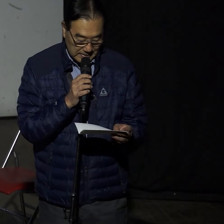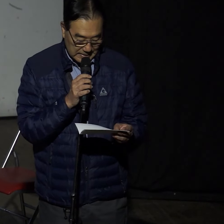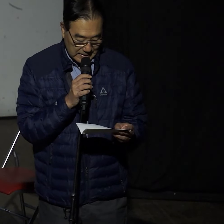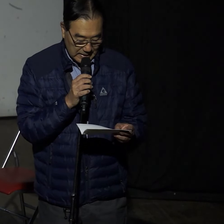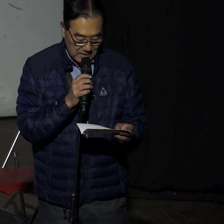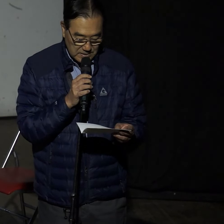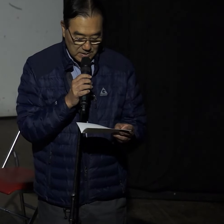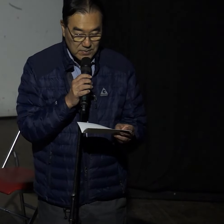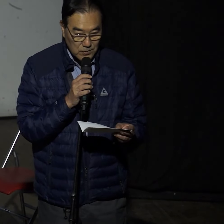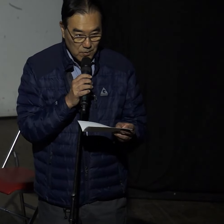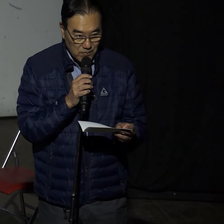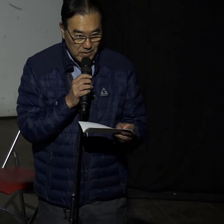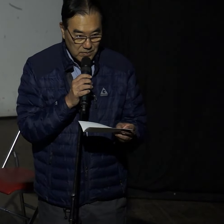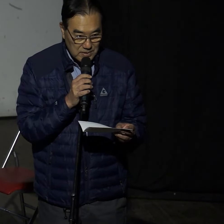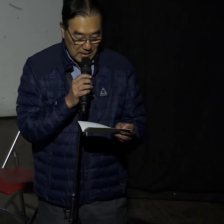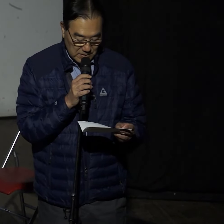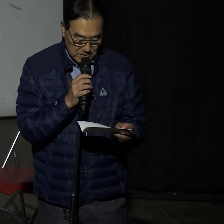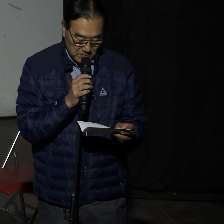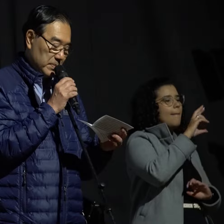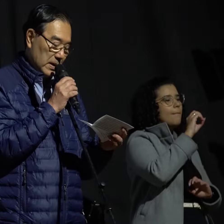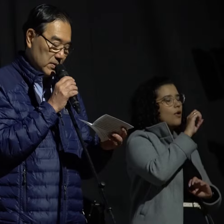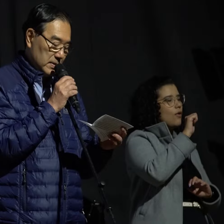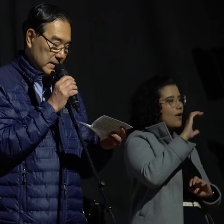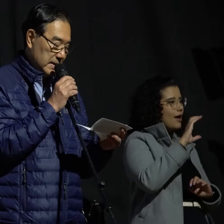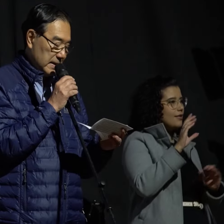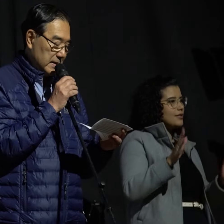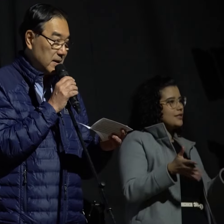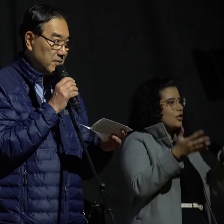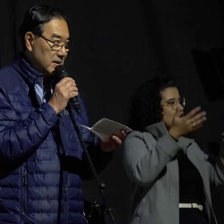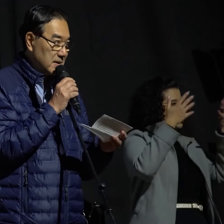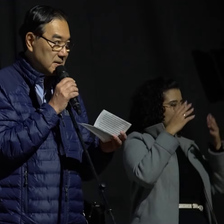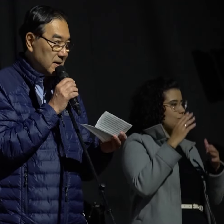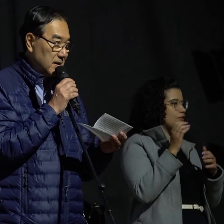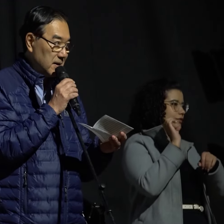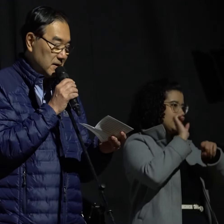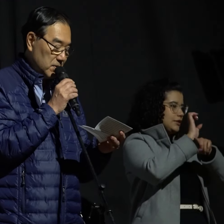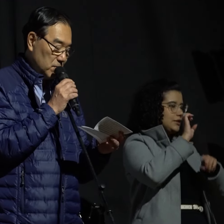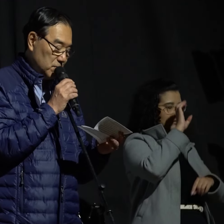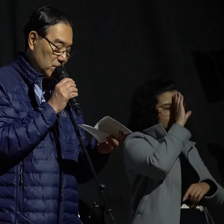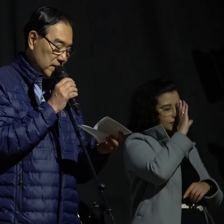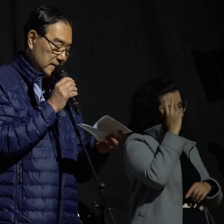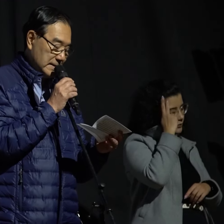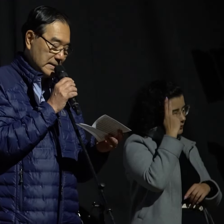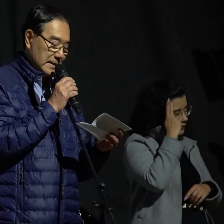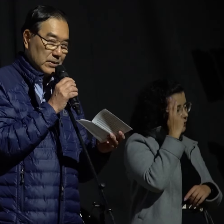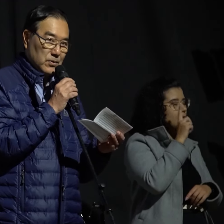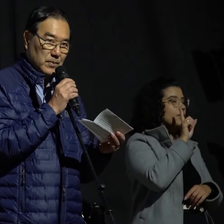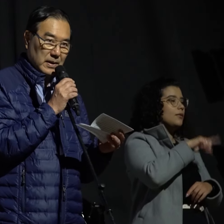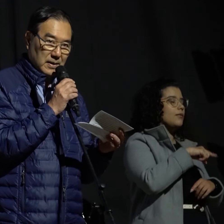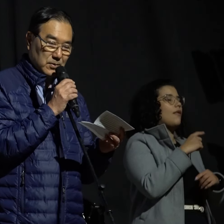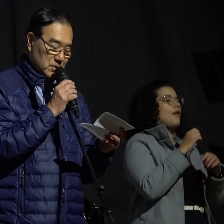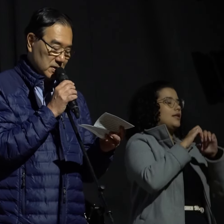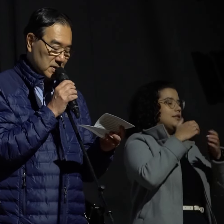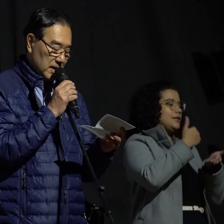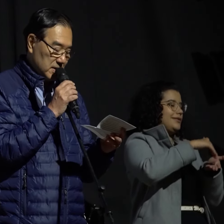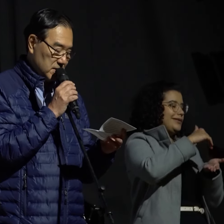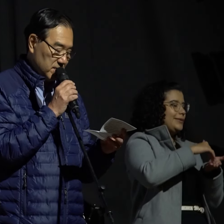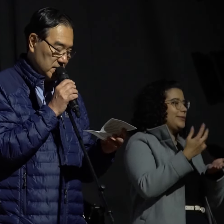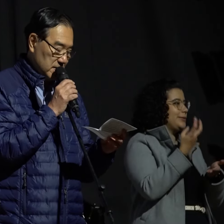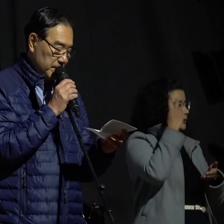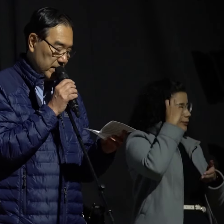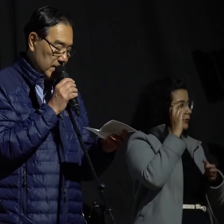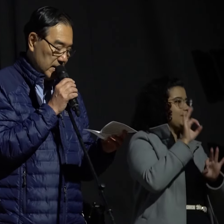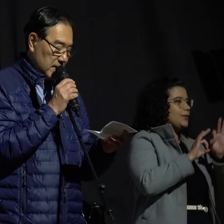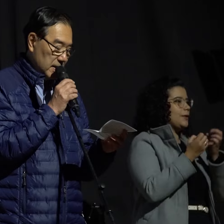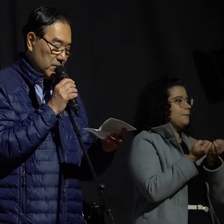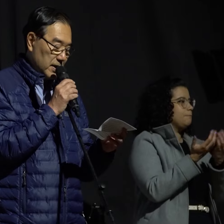PROAC, Lei de Incentivo do Governo do Estado de São Paulo, através da Secretaria de Cultura, Economia e Indústrias